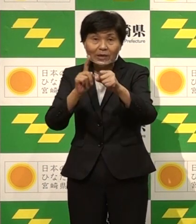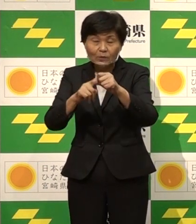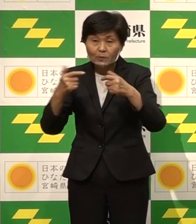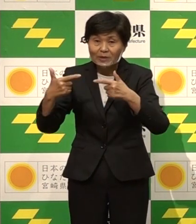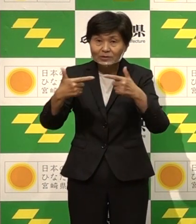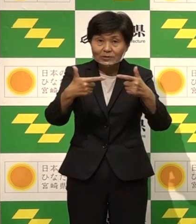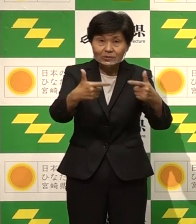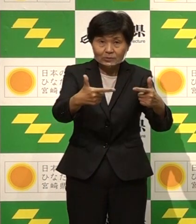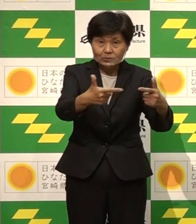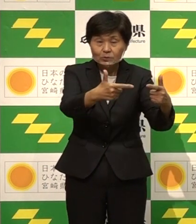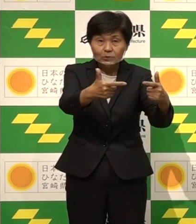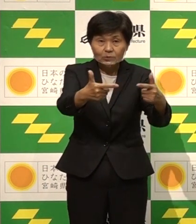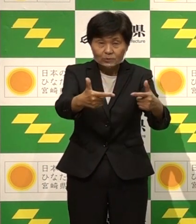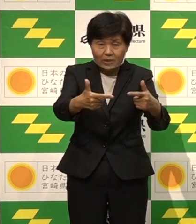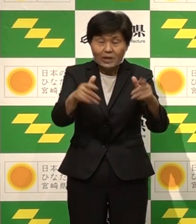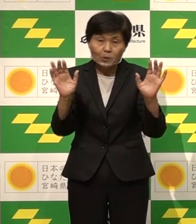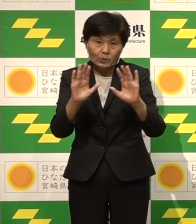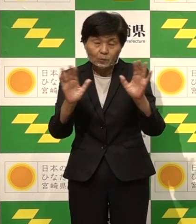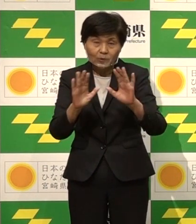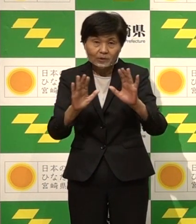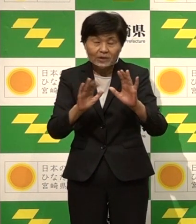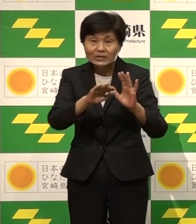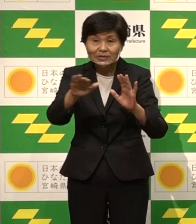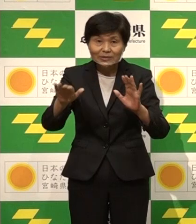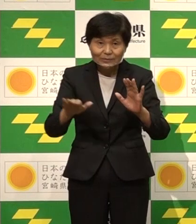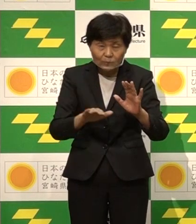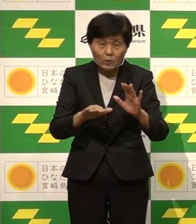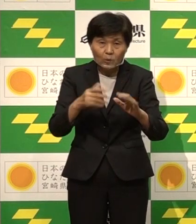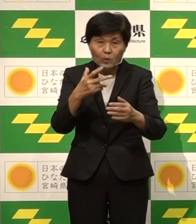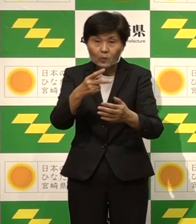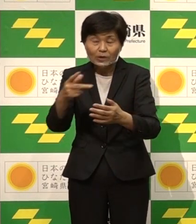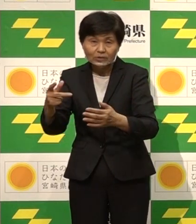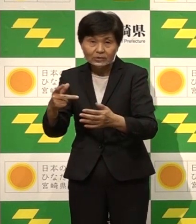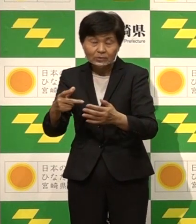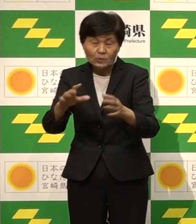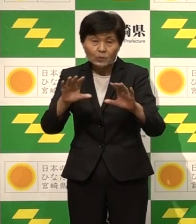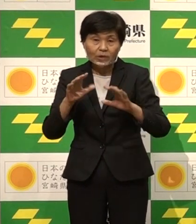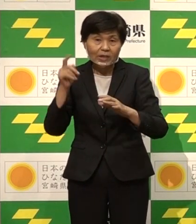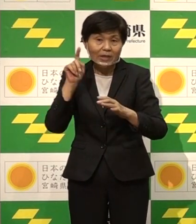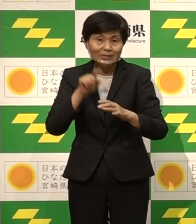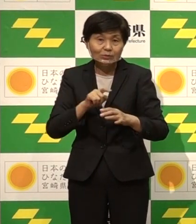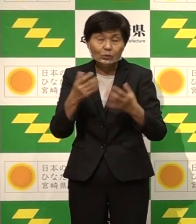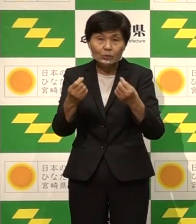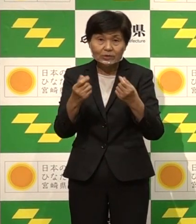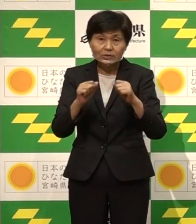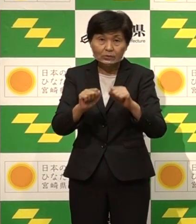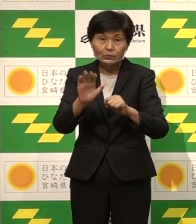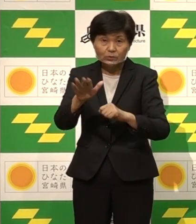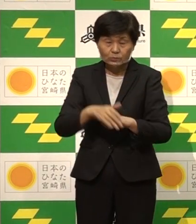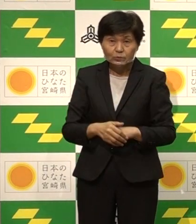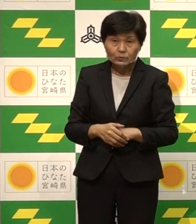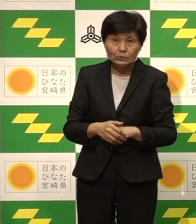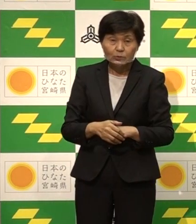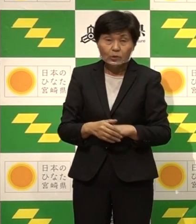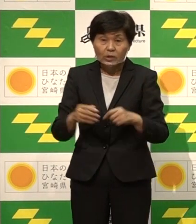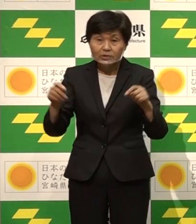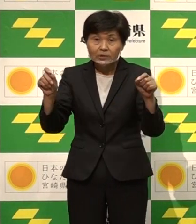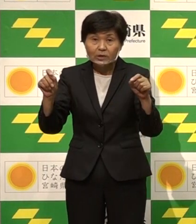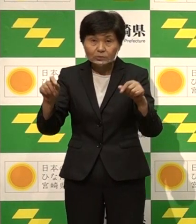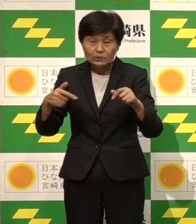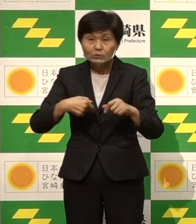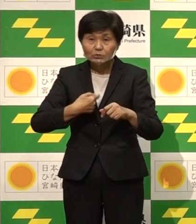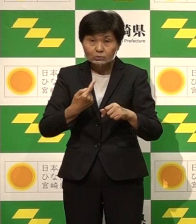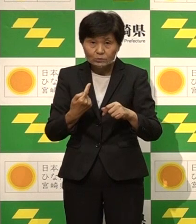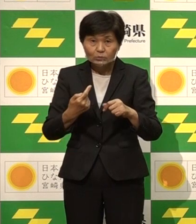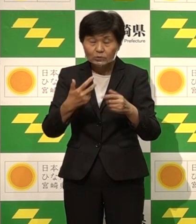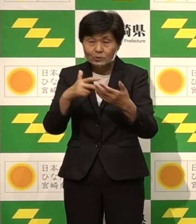強化をすることとしております。お住まいの市町村にかかわらず、接種ができるということでありますので、